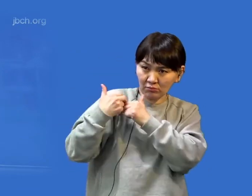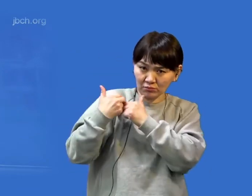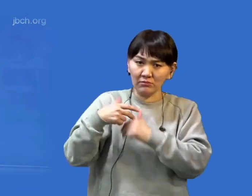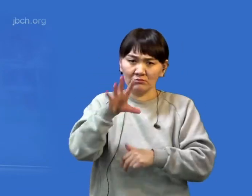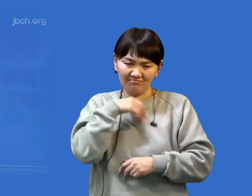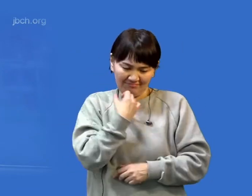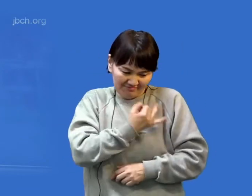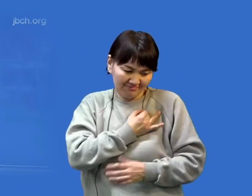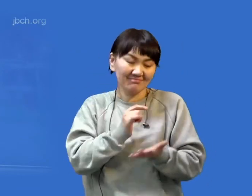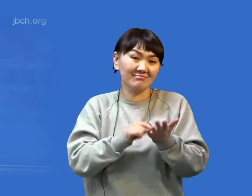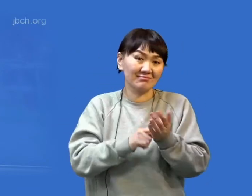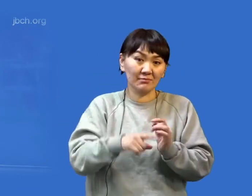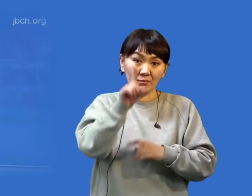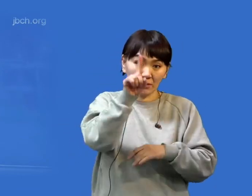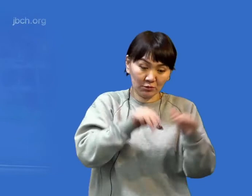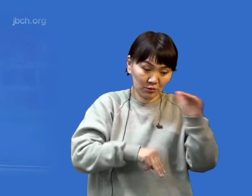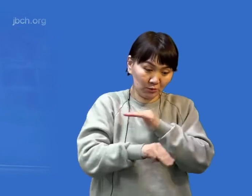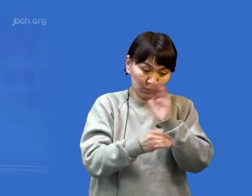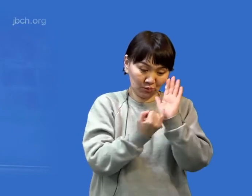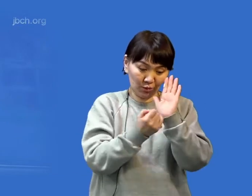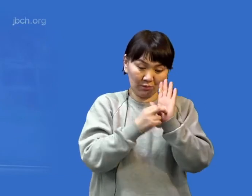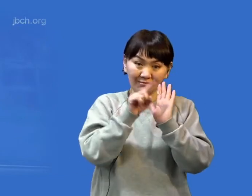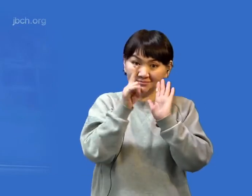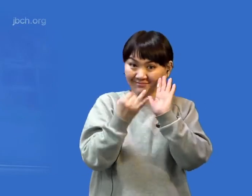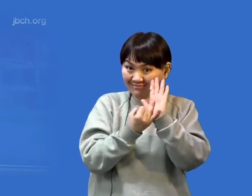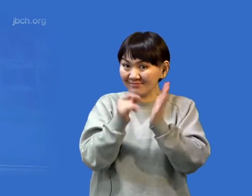1-р Тимот 6-гийн 17-дэрээс арах юм бол